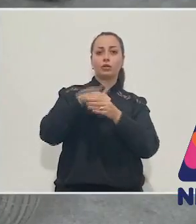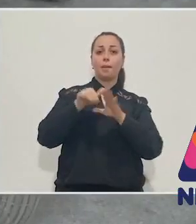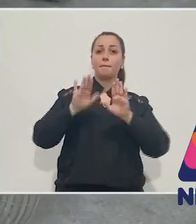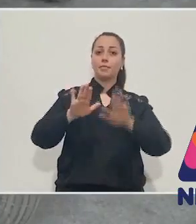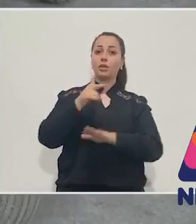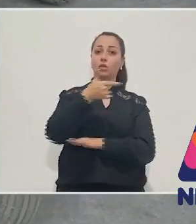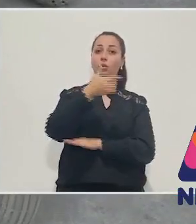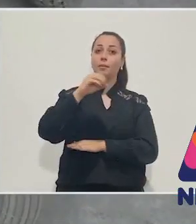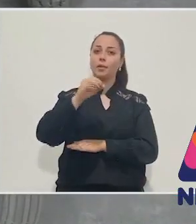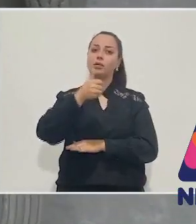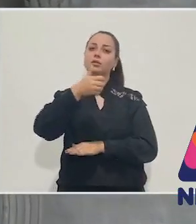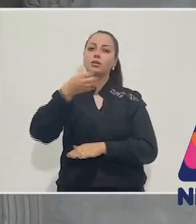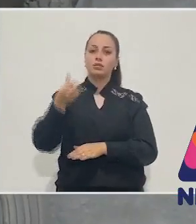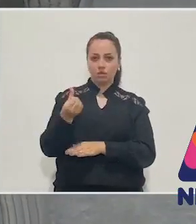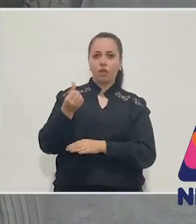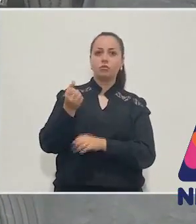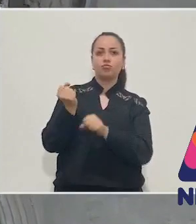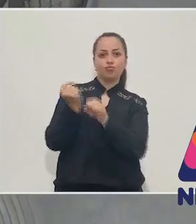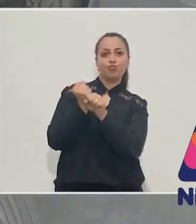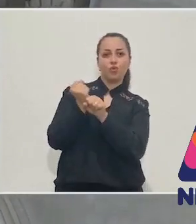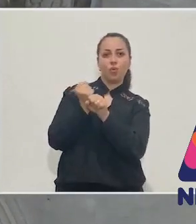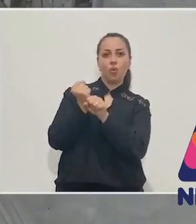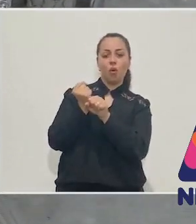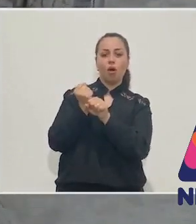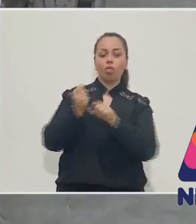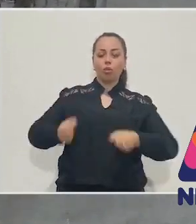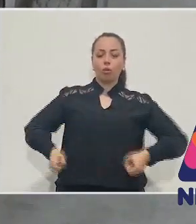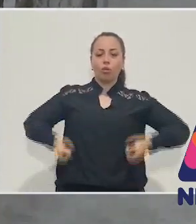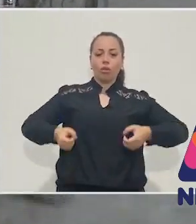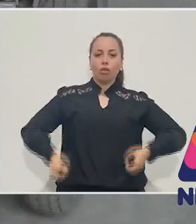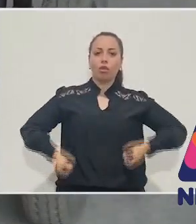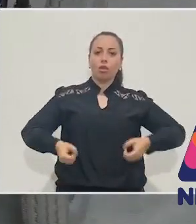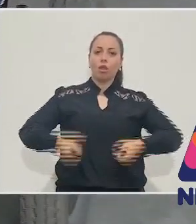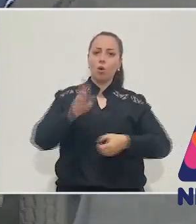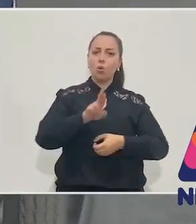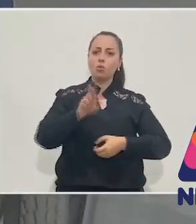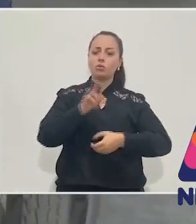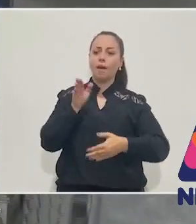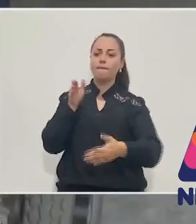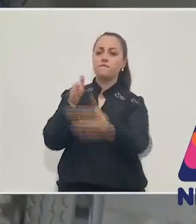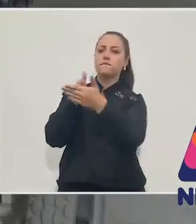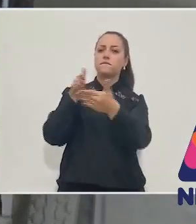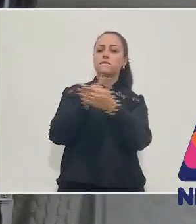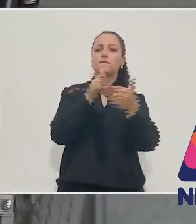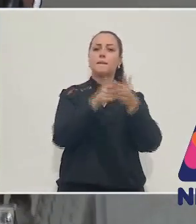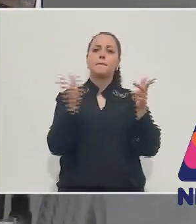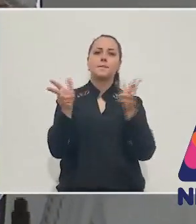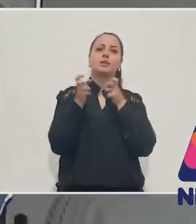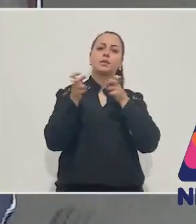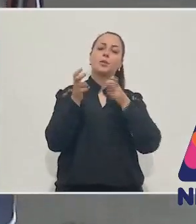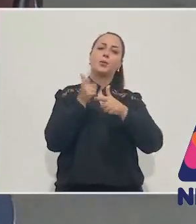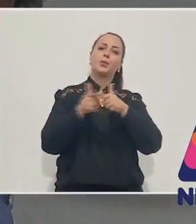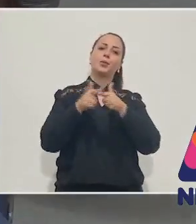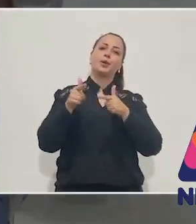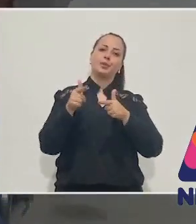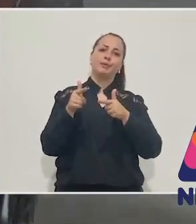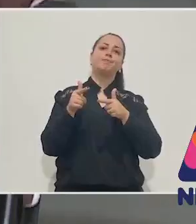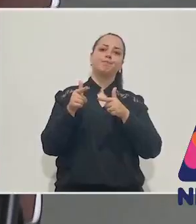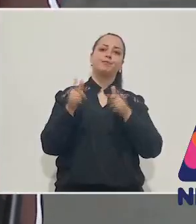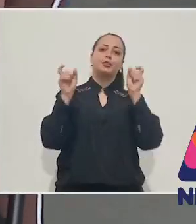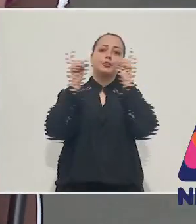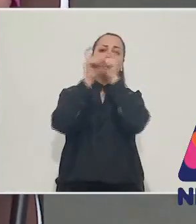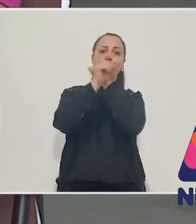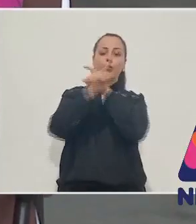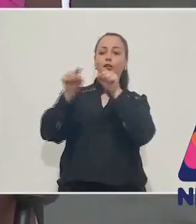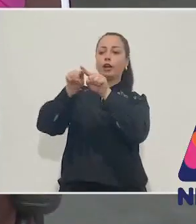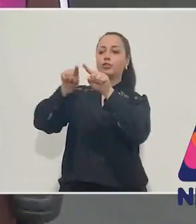2016, ano que começou a andar de cadeira de rodas, se deparou com um novo problema. A dificuldade